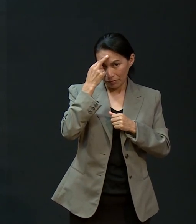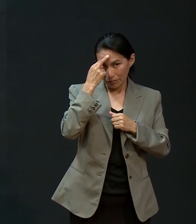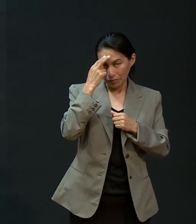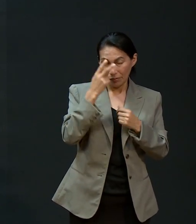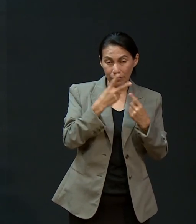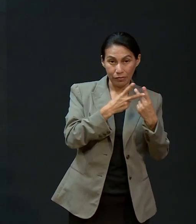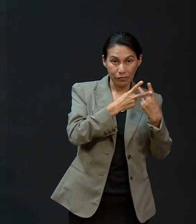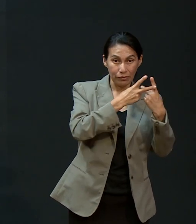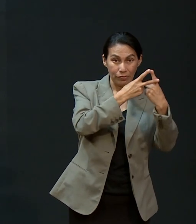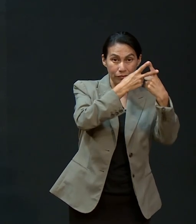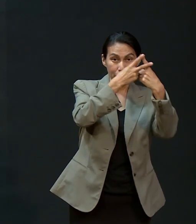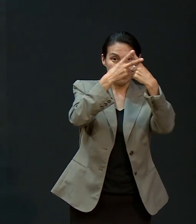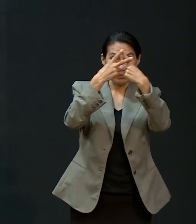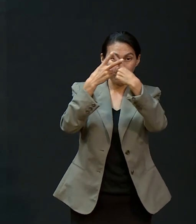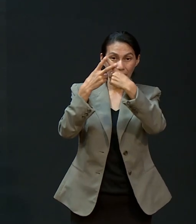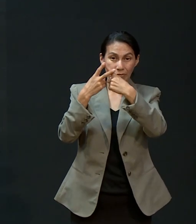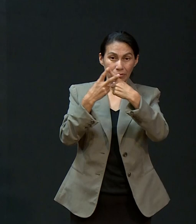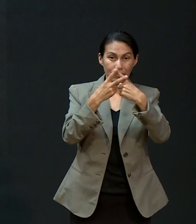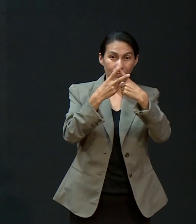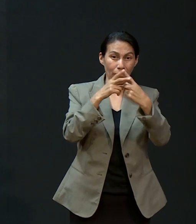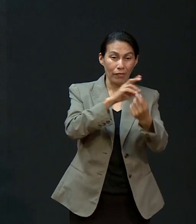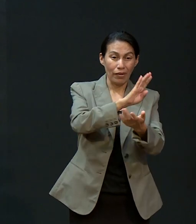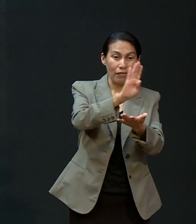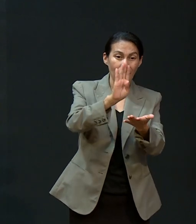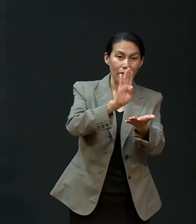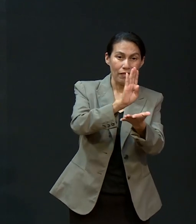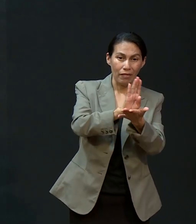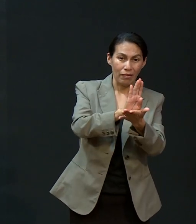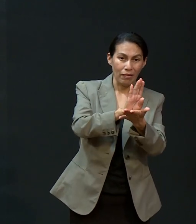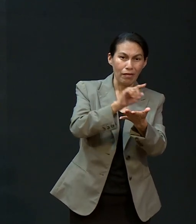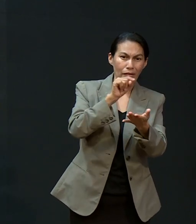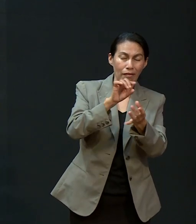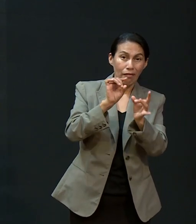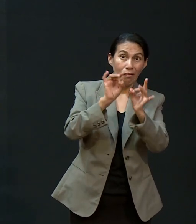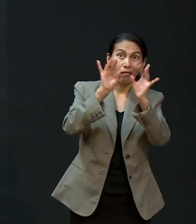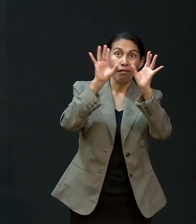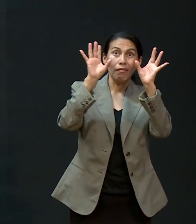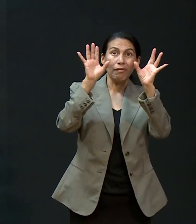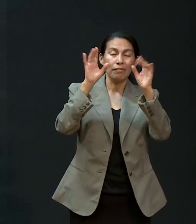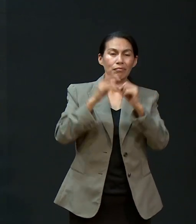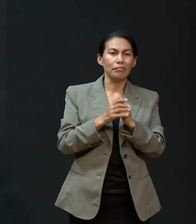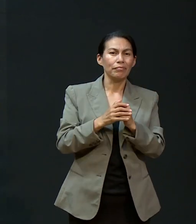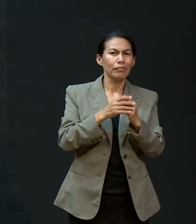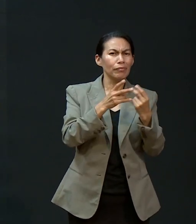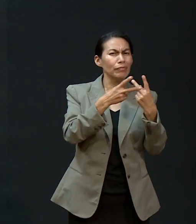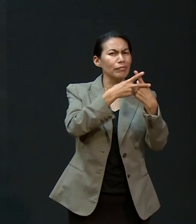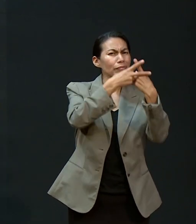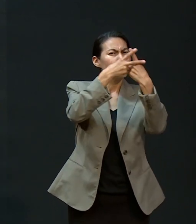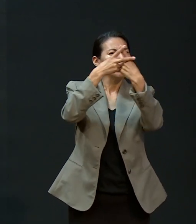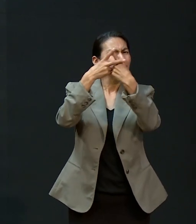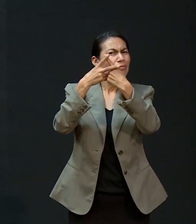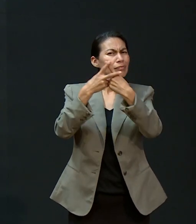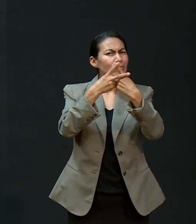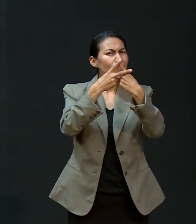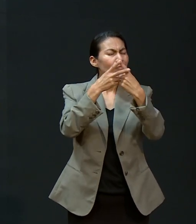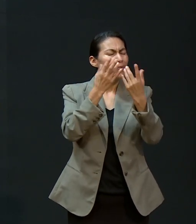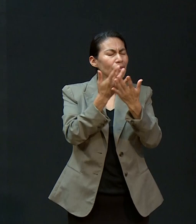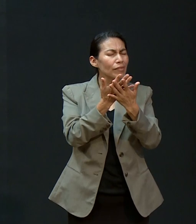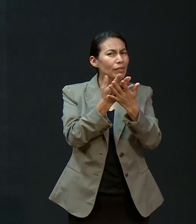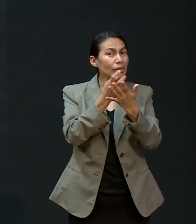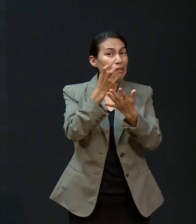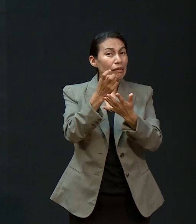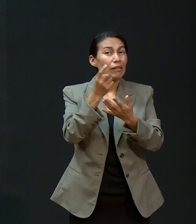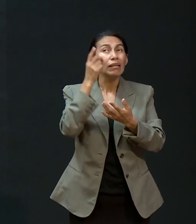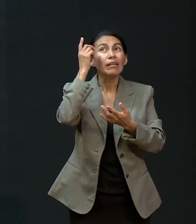Recuerden que una estrella surgió en Belén. Una estrella de